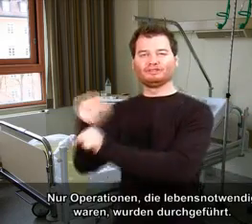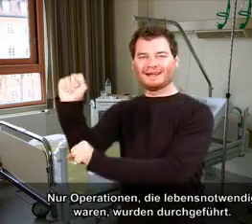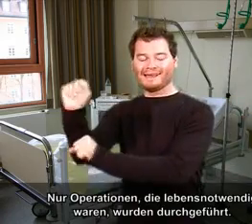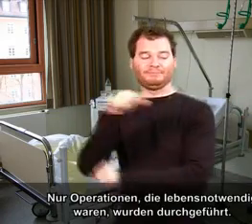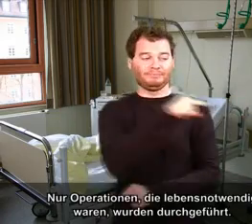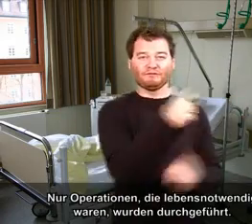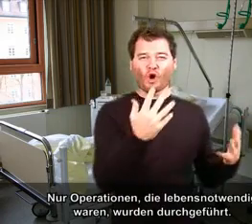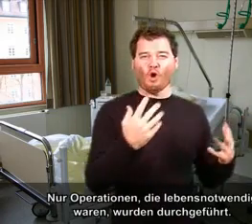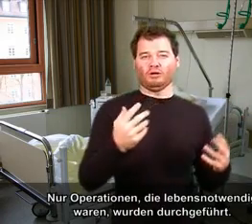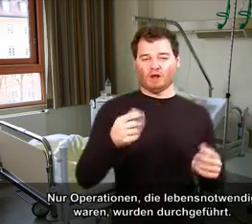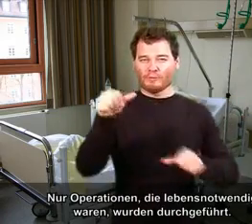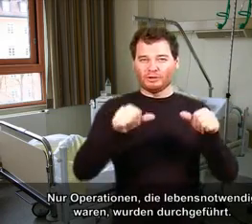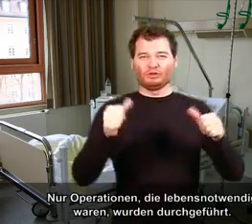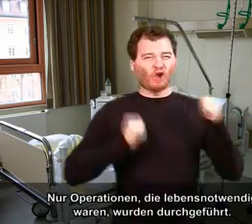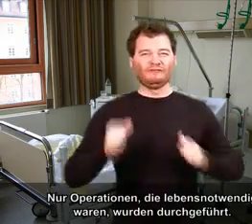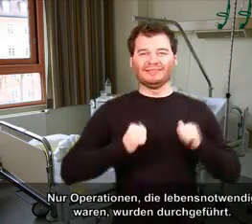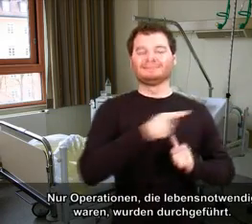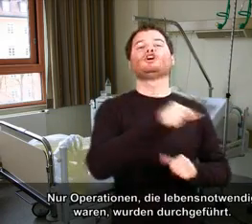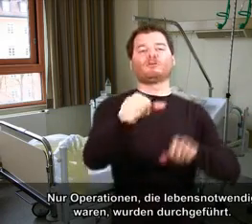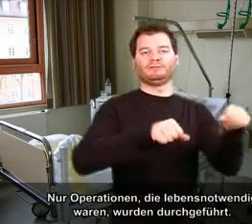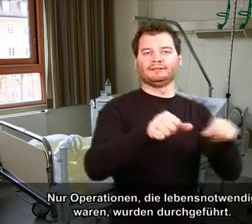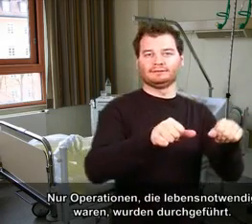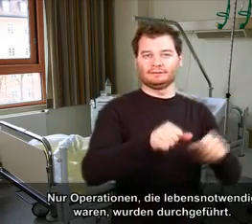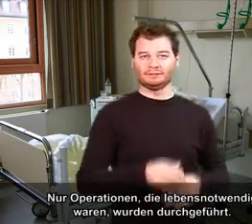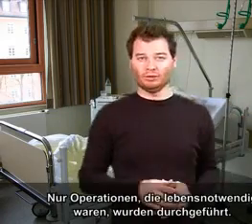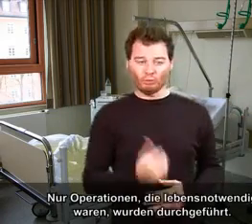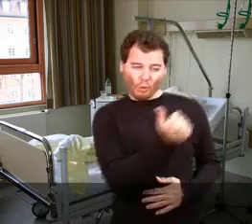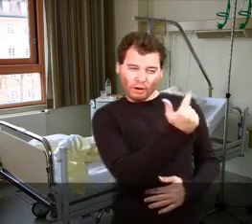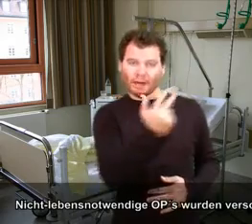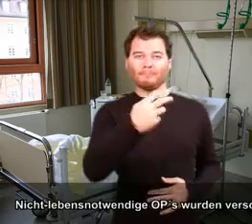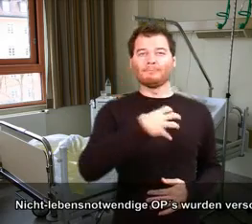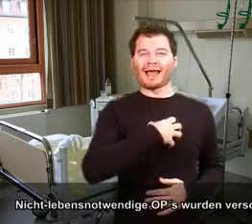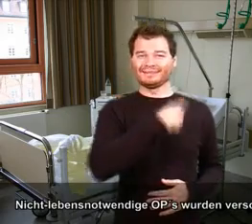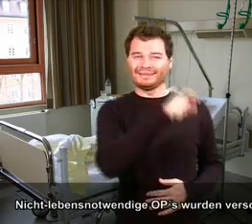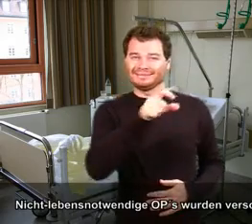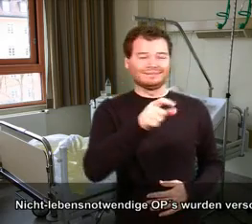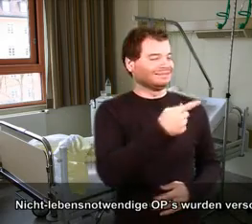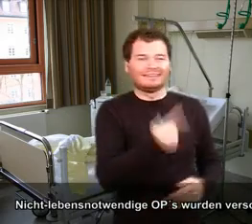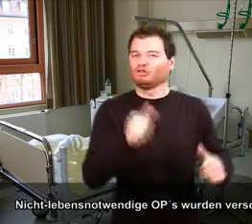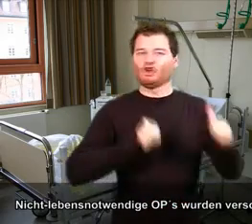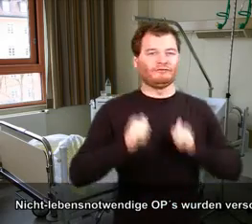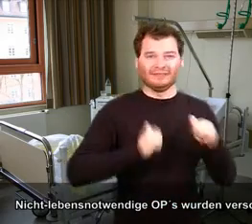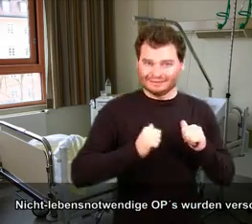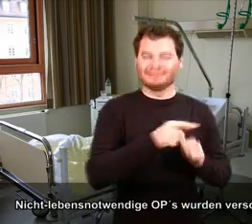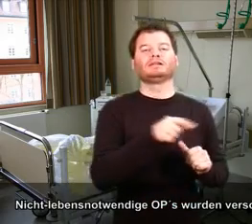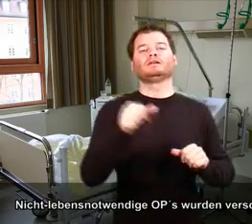Nur Operationen, die lebensnotwendig waren, wurden durchgeführt. Nicht lebensnotwendige OPs wurden verschoben.